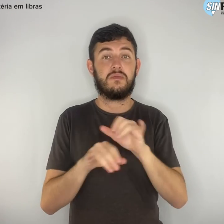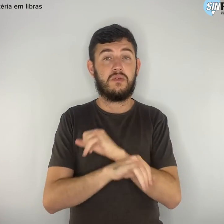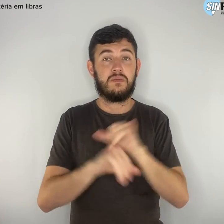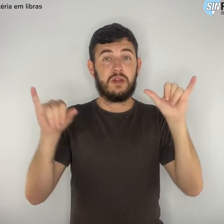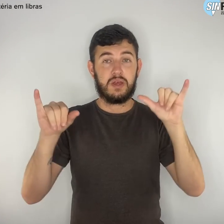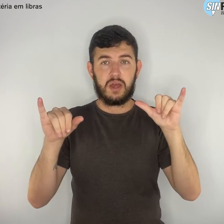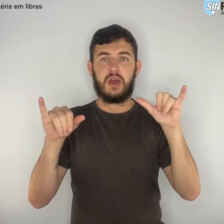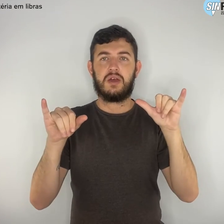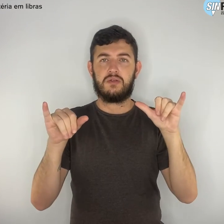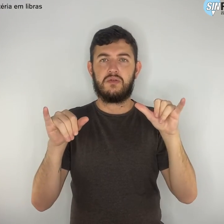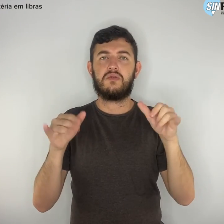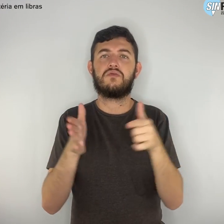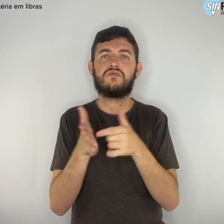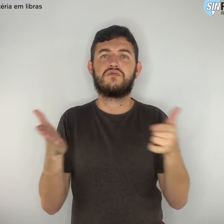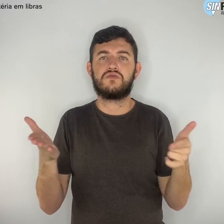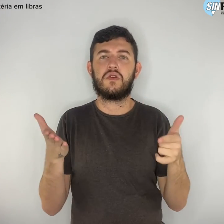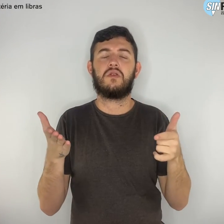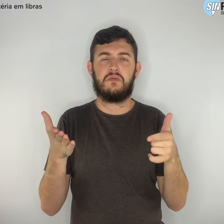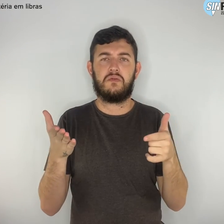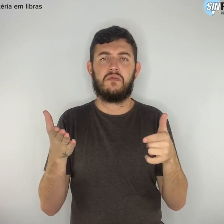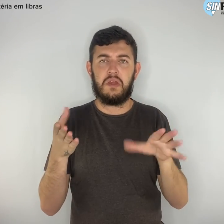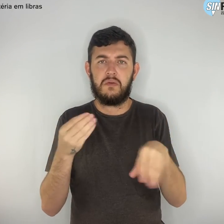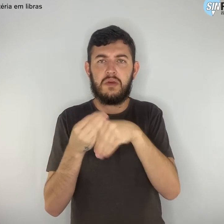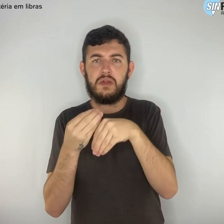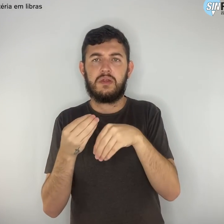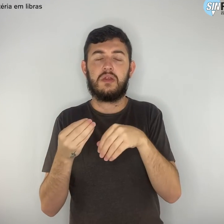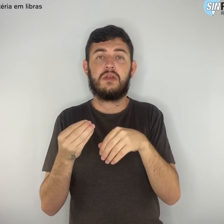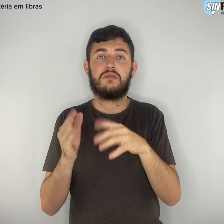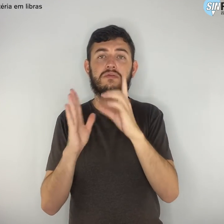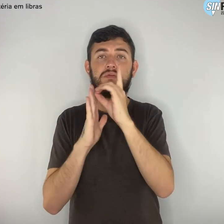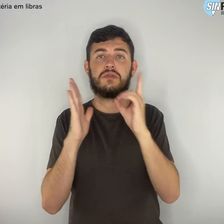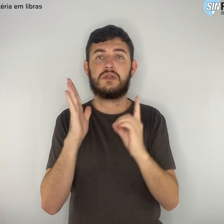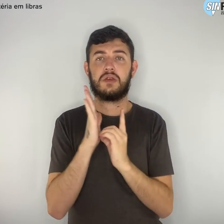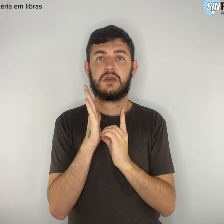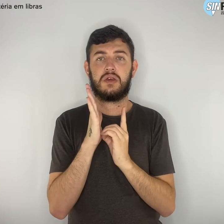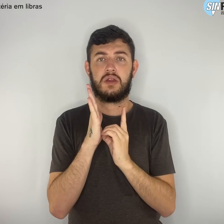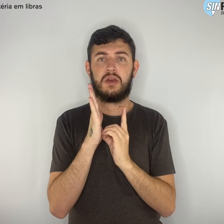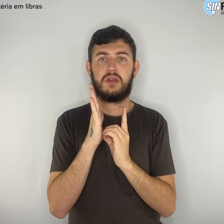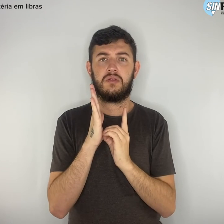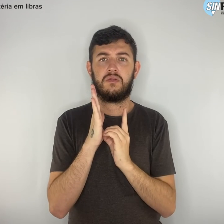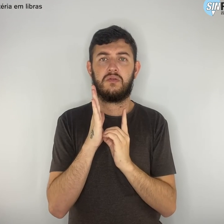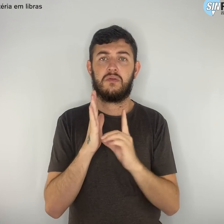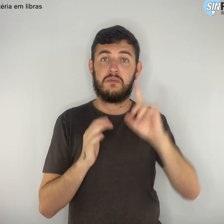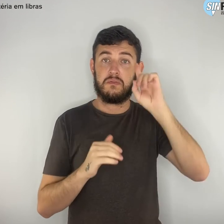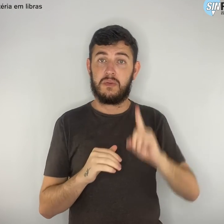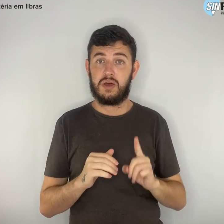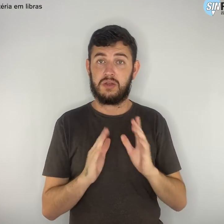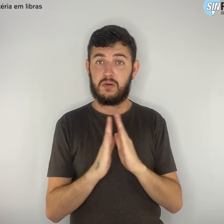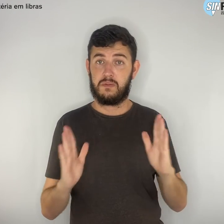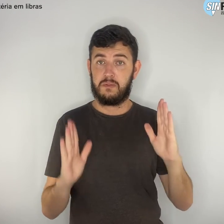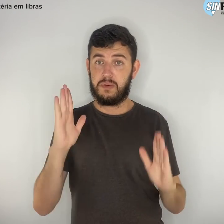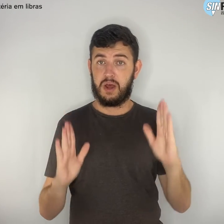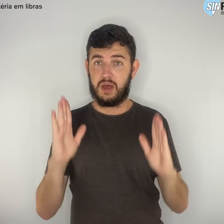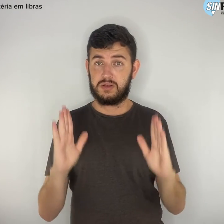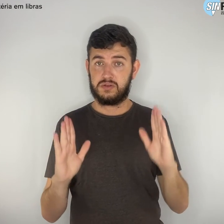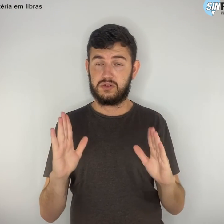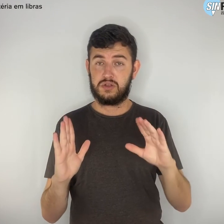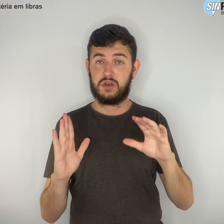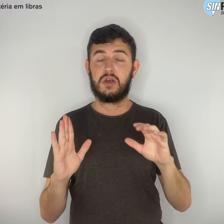do Diário Oficial da União, o decreto institui 90 dias para os trabalhos da chamada